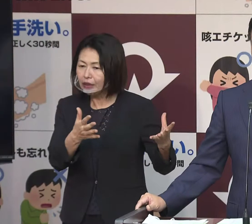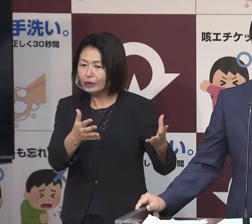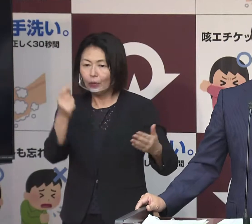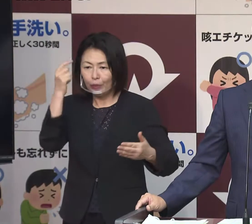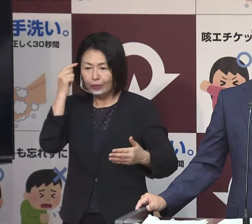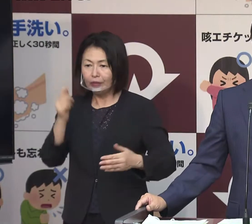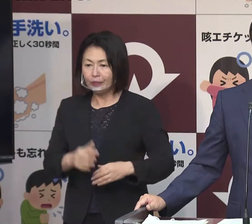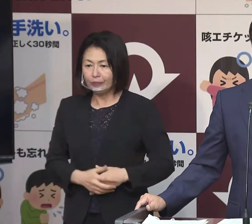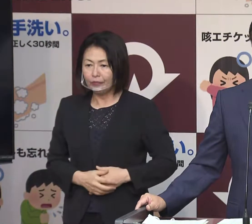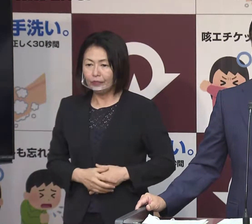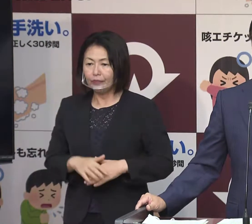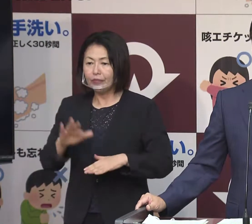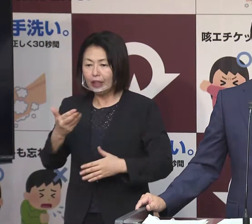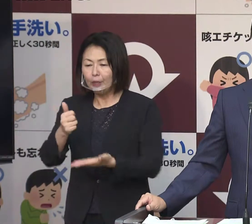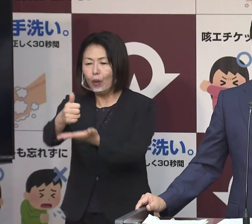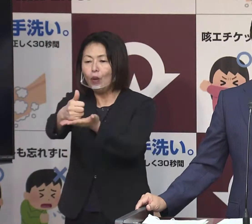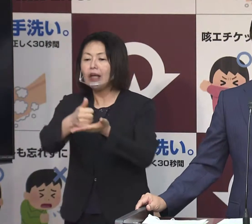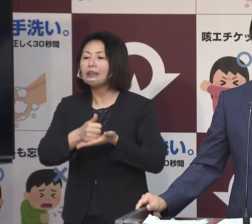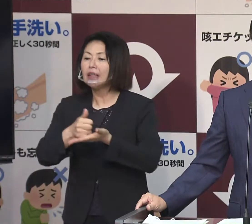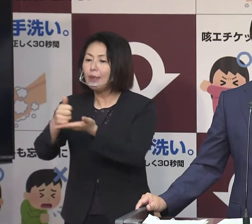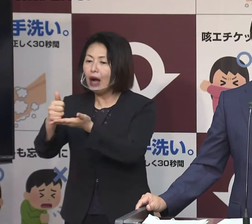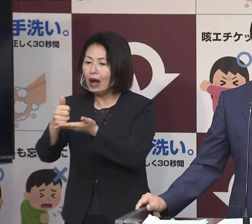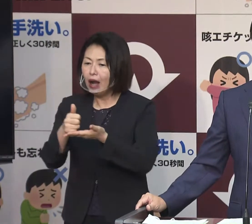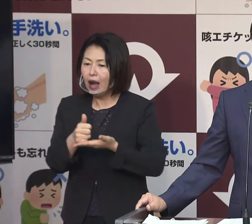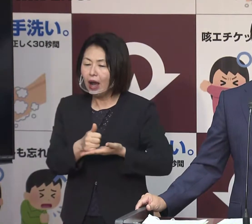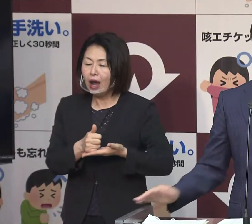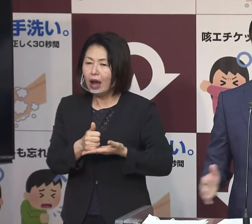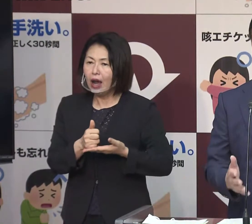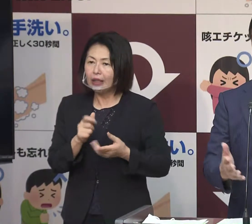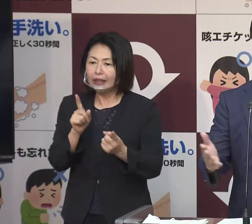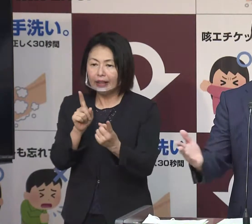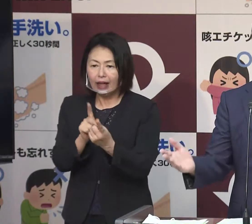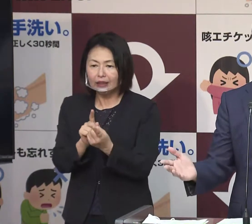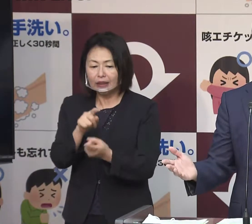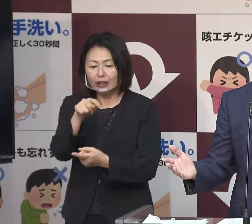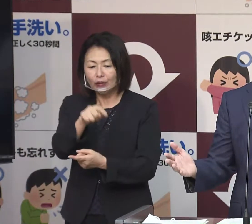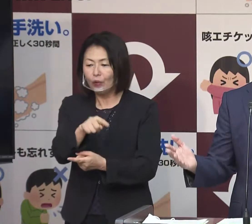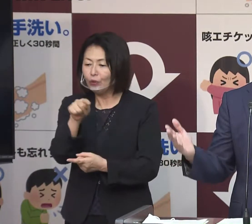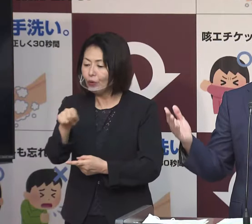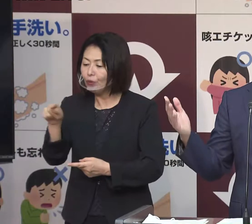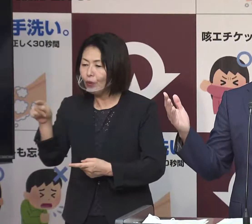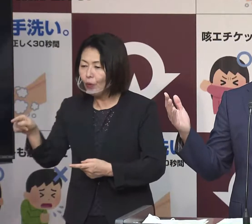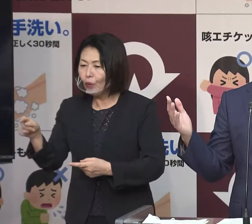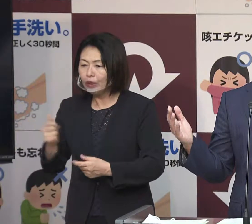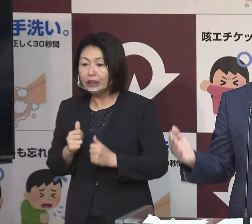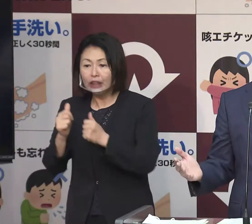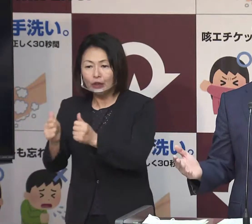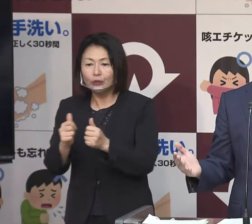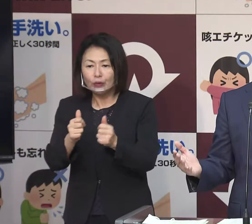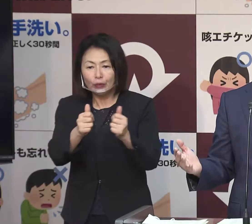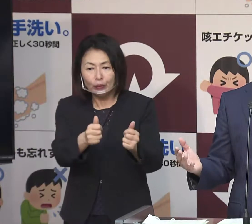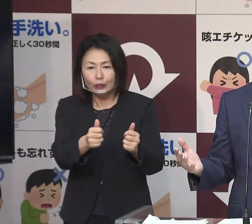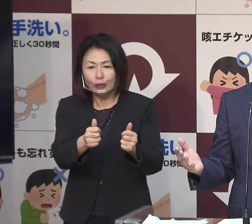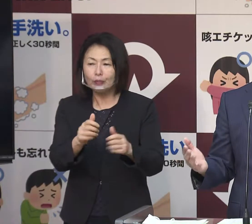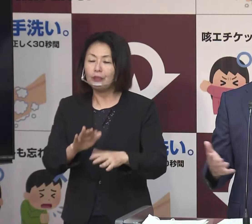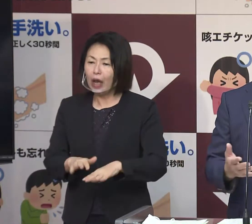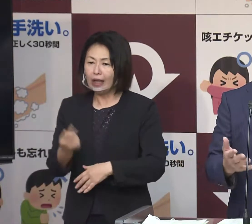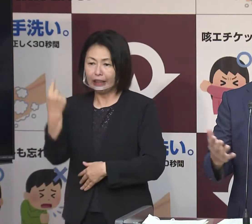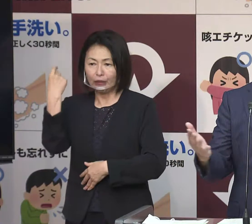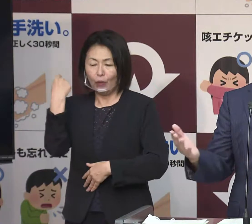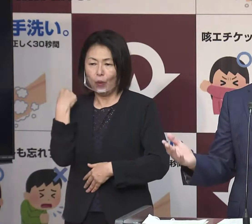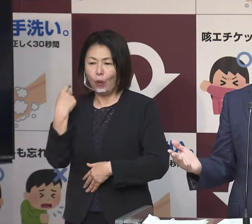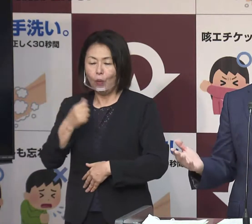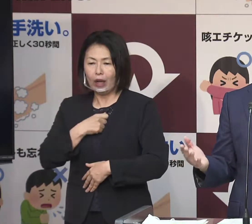んです。ただ、来られたお客さんが、そのエリアのお店を利用したり、あるいはその昨日ですね、感染が分かった方が、